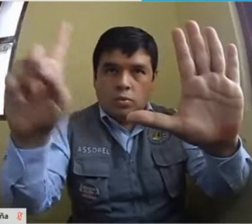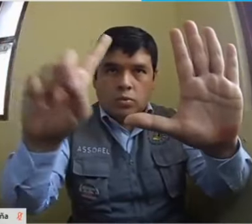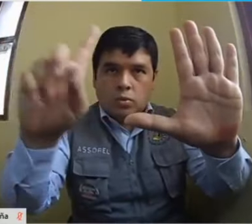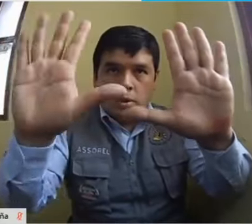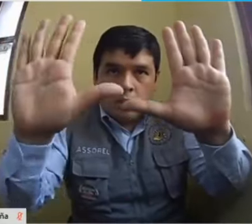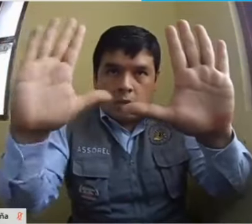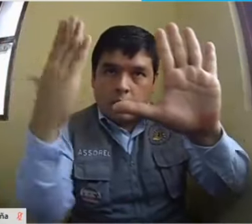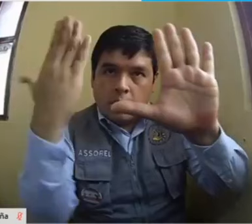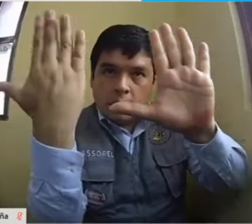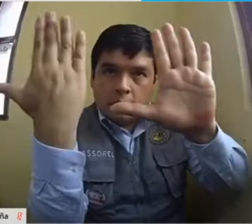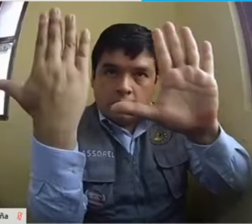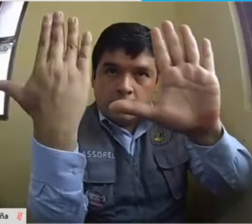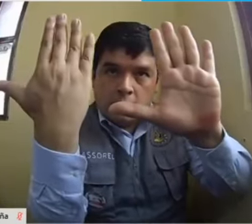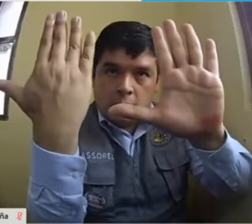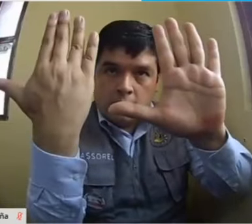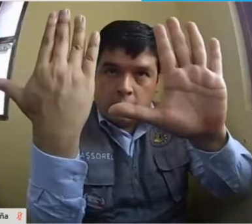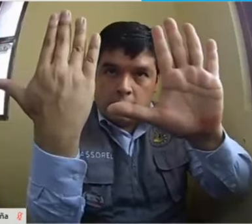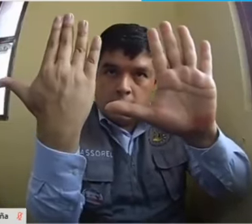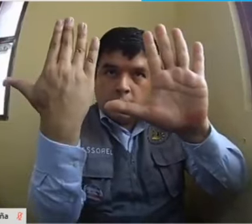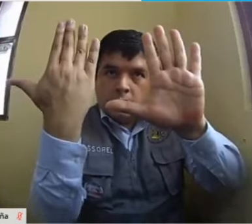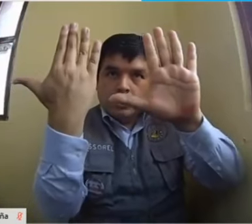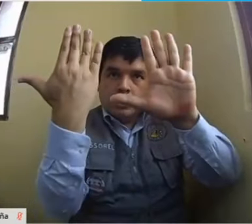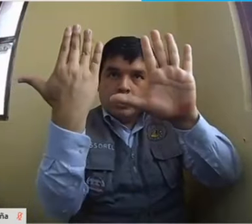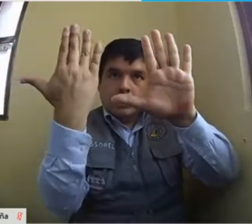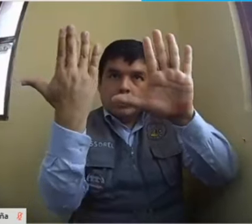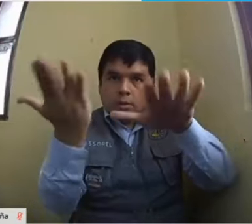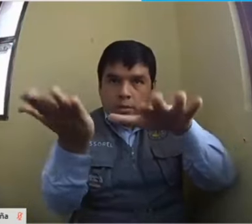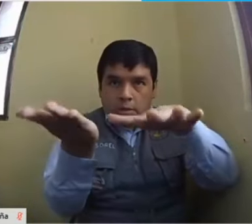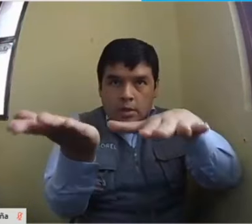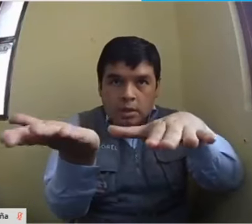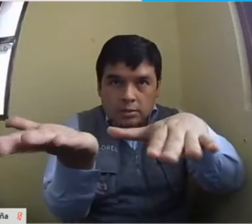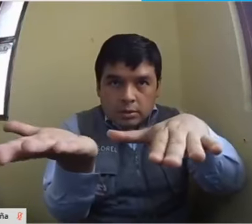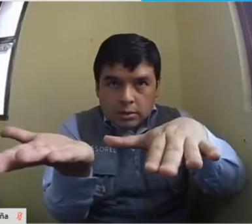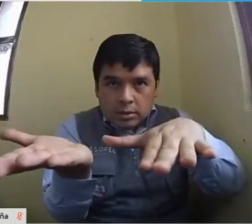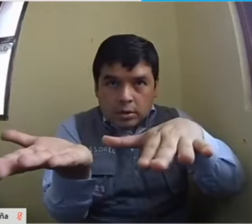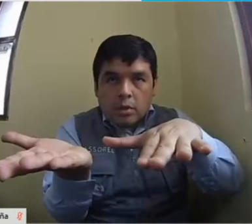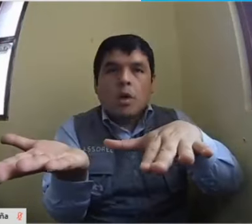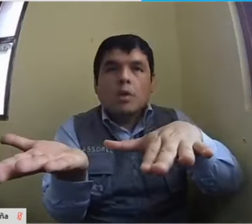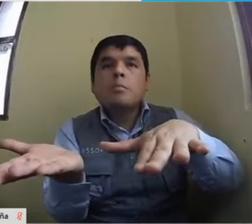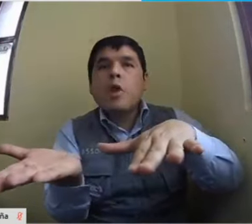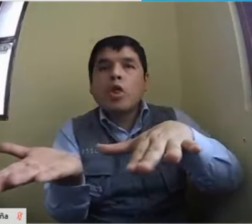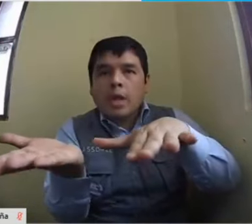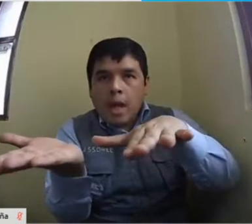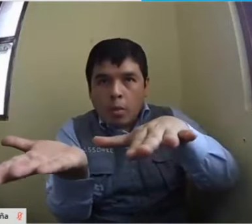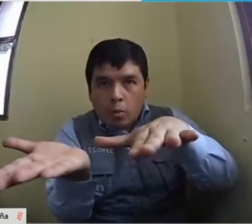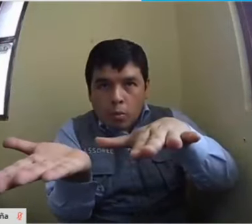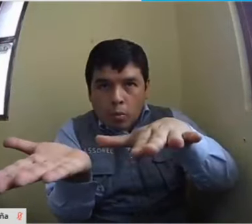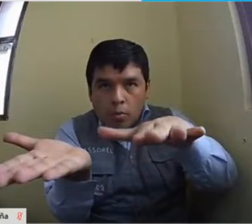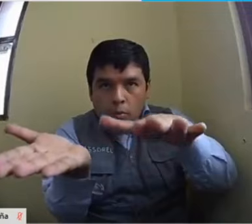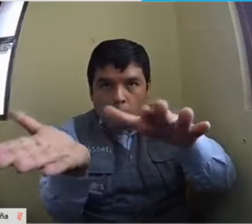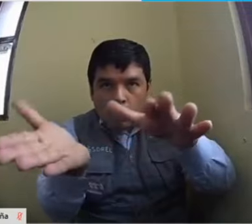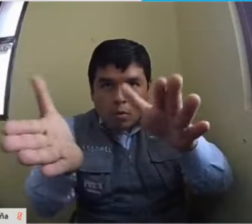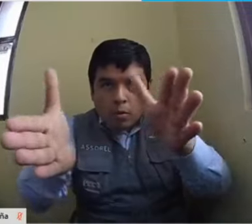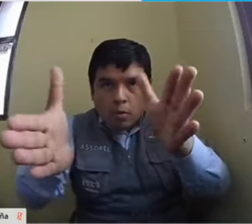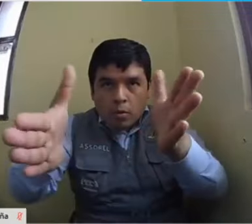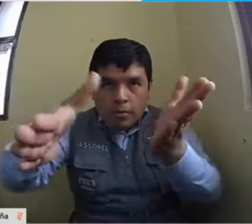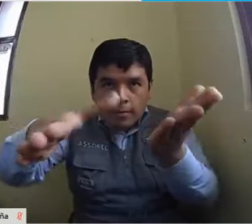atención. La ubicación de las manos es diferente. Inversa. Y hacia abajo están ubicadas.